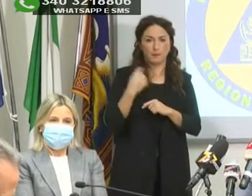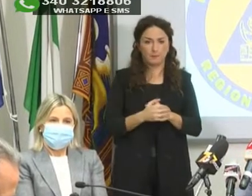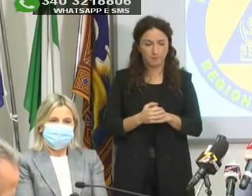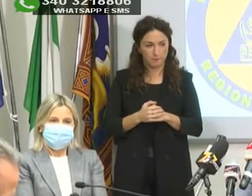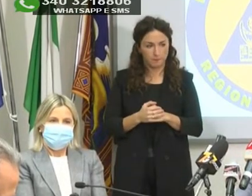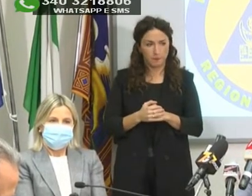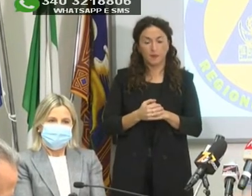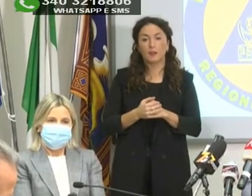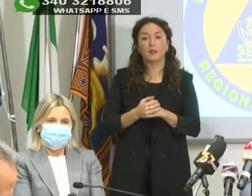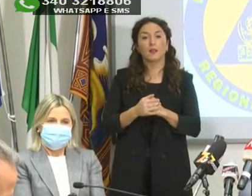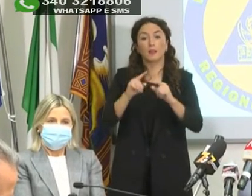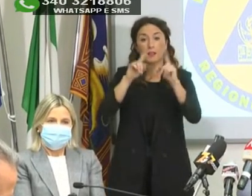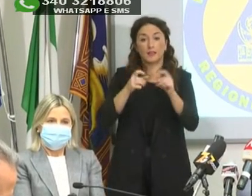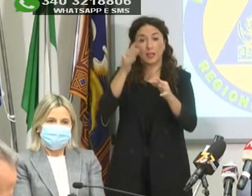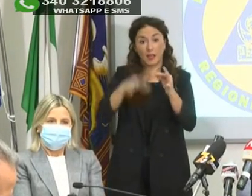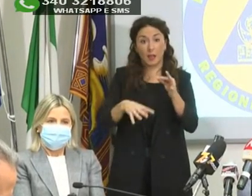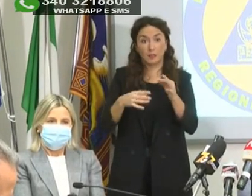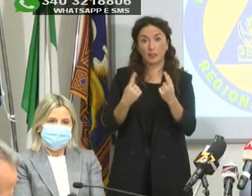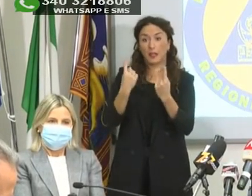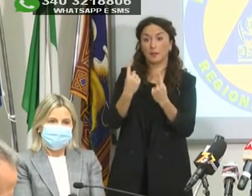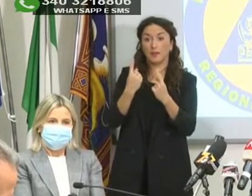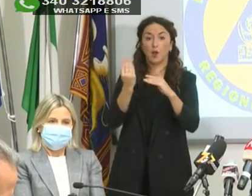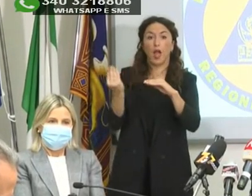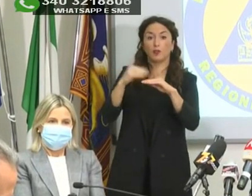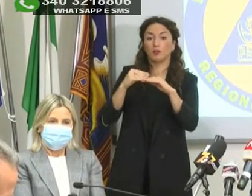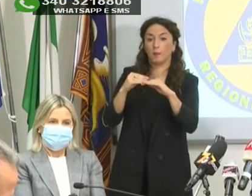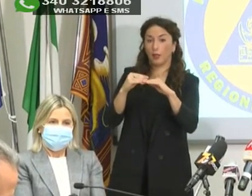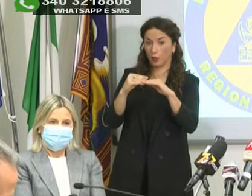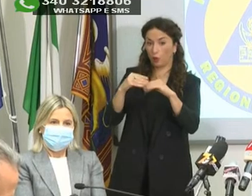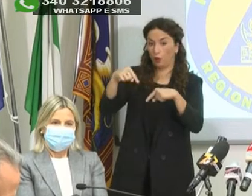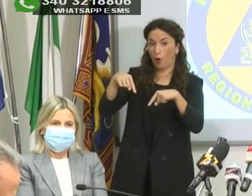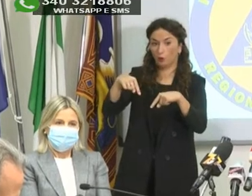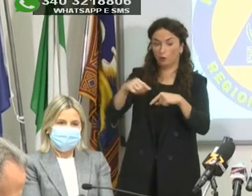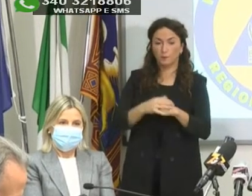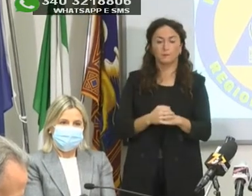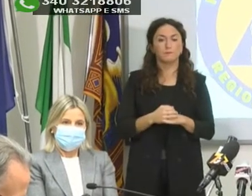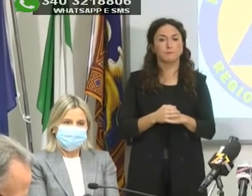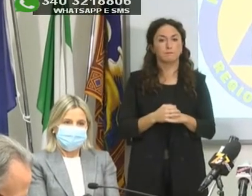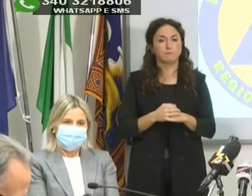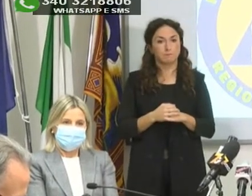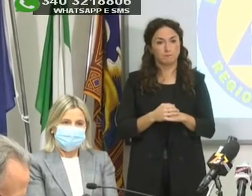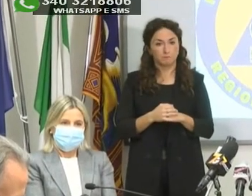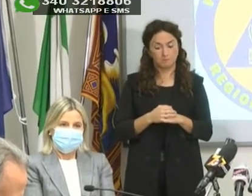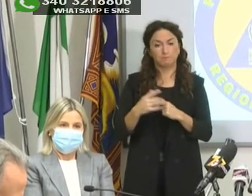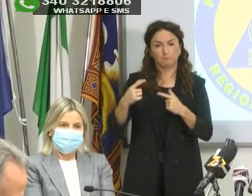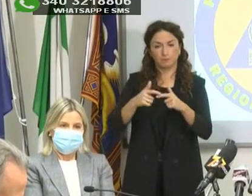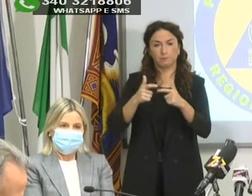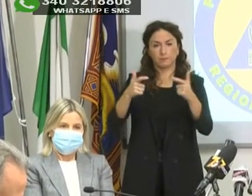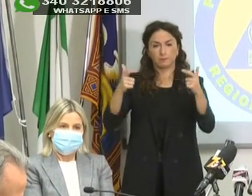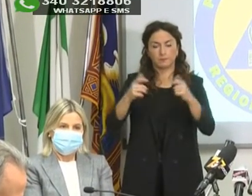Sui rapidi restiamo in attesa dell'aggiornamento quotidiano, però insomma stanno